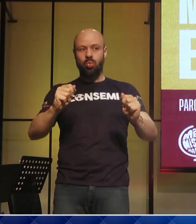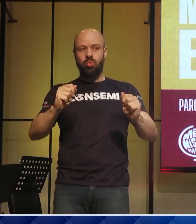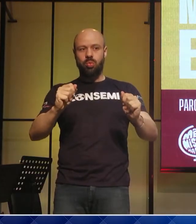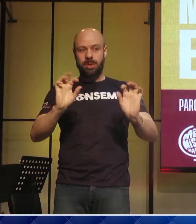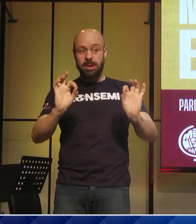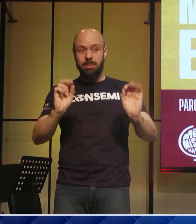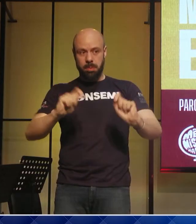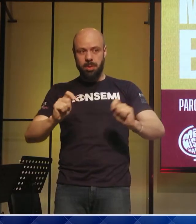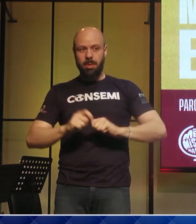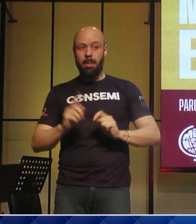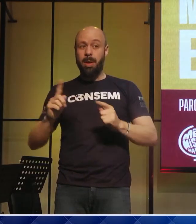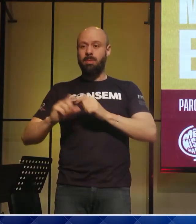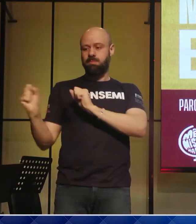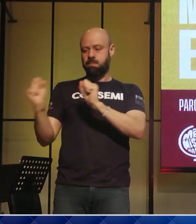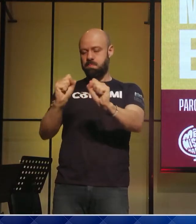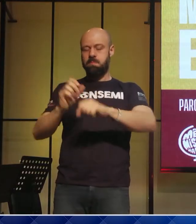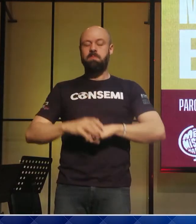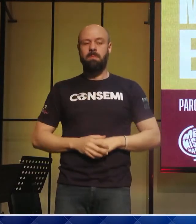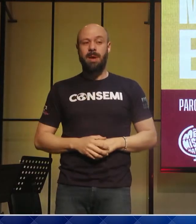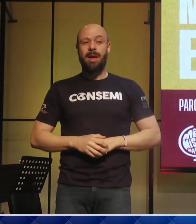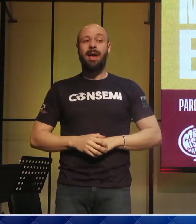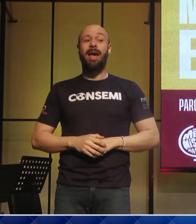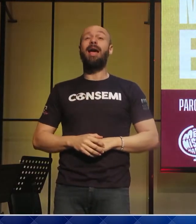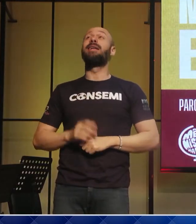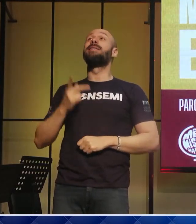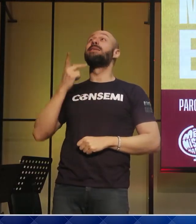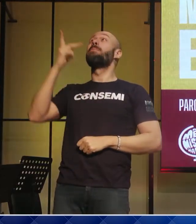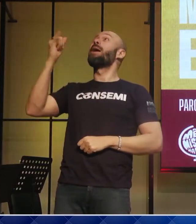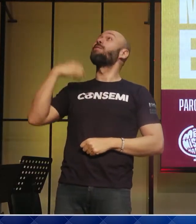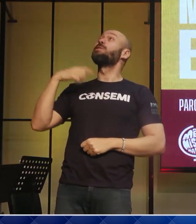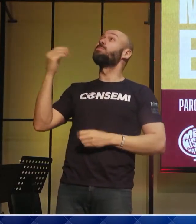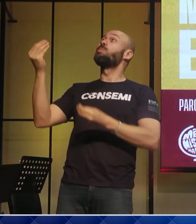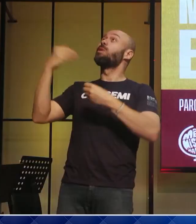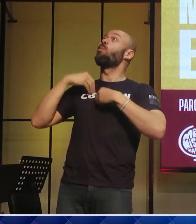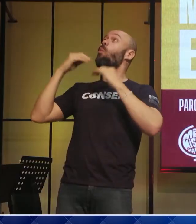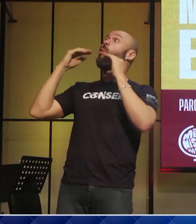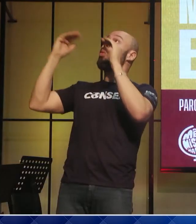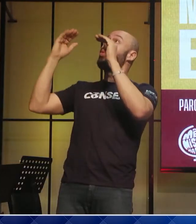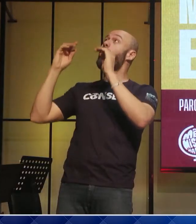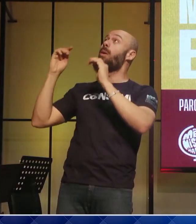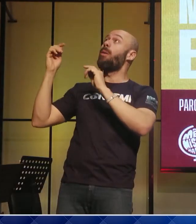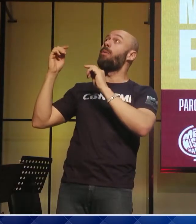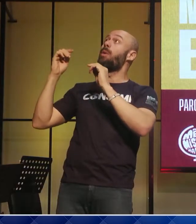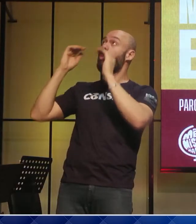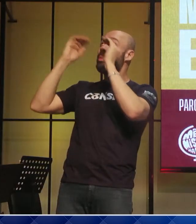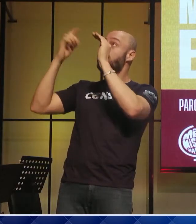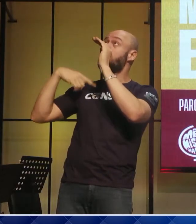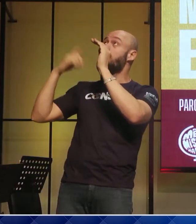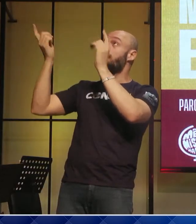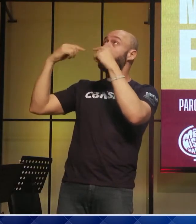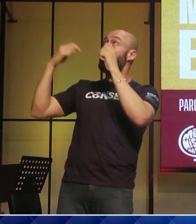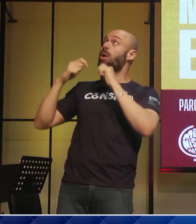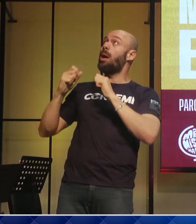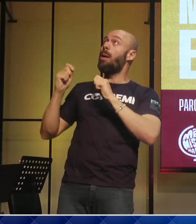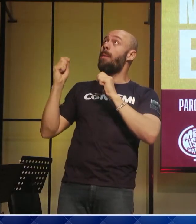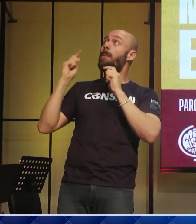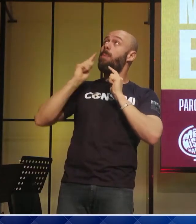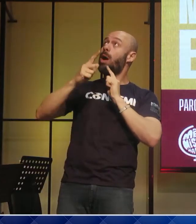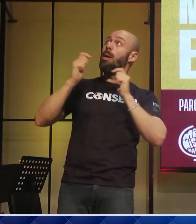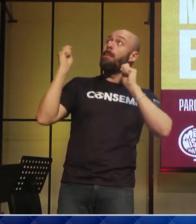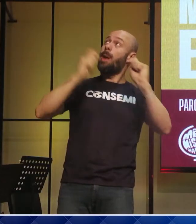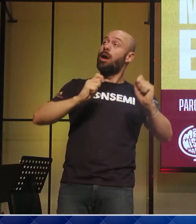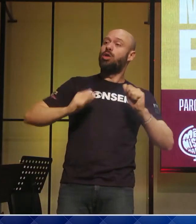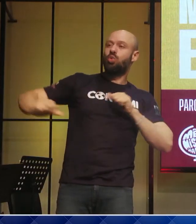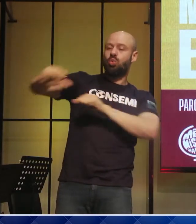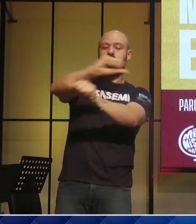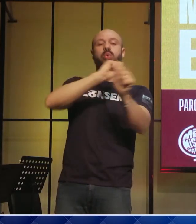preocupada. E eu fico muito triste quando eu estou preocupado. Parece que falta fé.